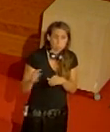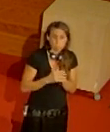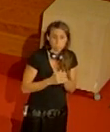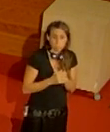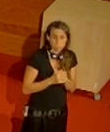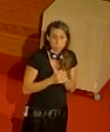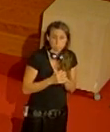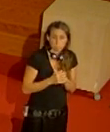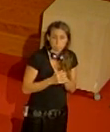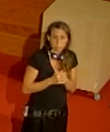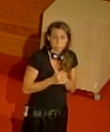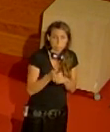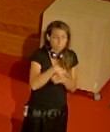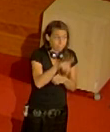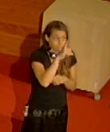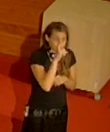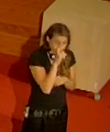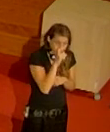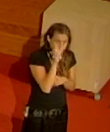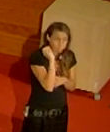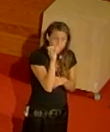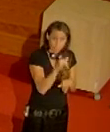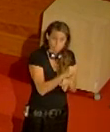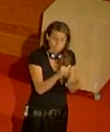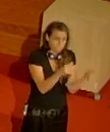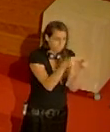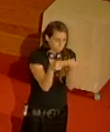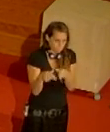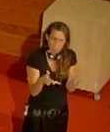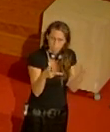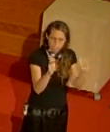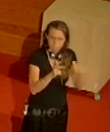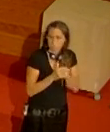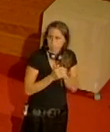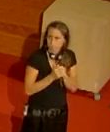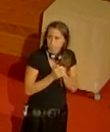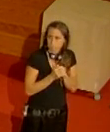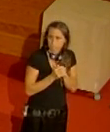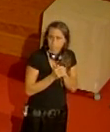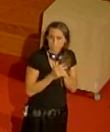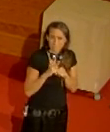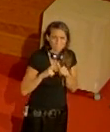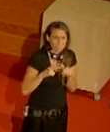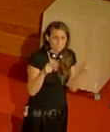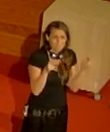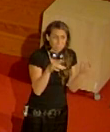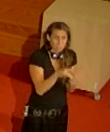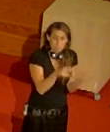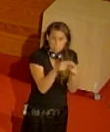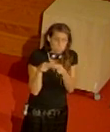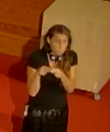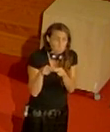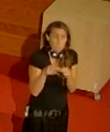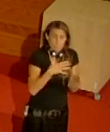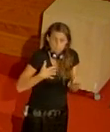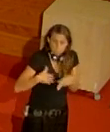antes de recordarles que al finalizar la conferencia Se abrirá un turno de preguntas por favor a la hora de las preguntas levantamos la